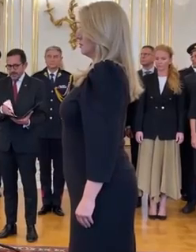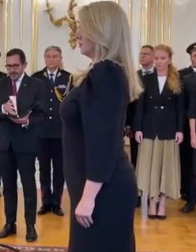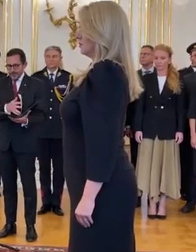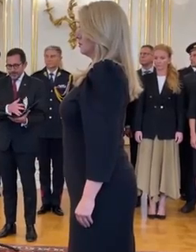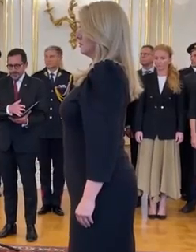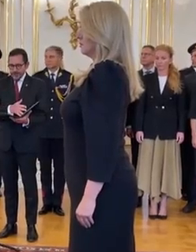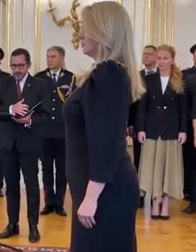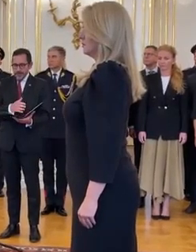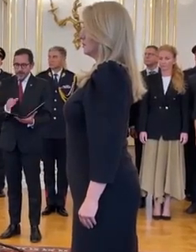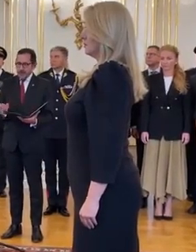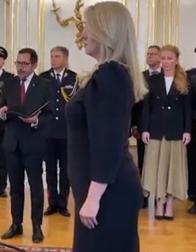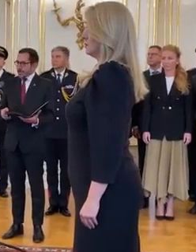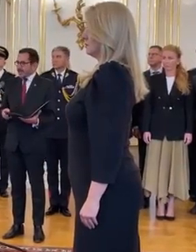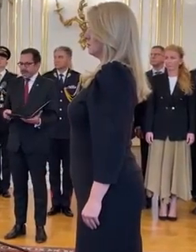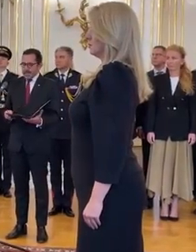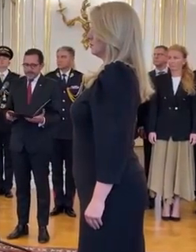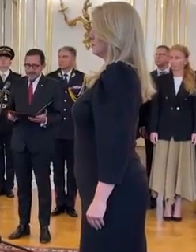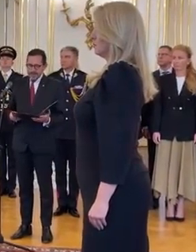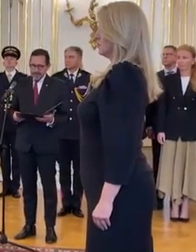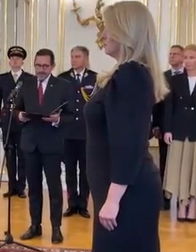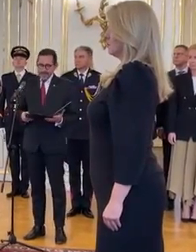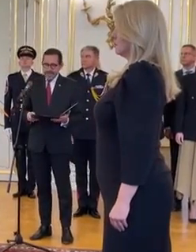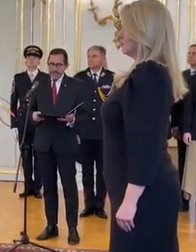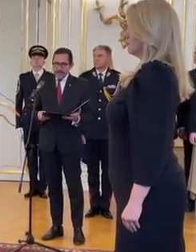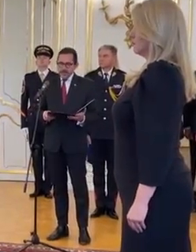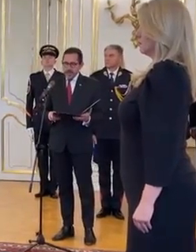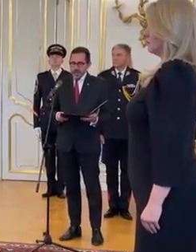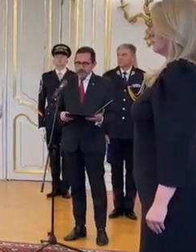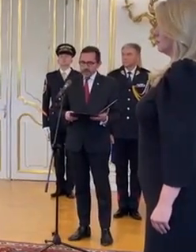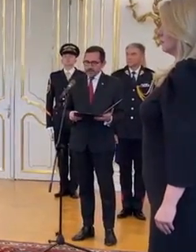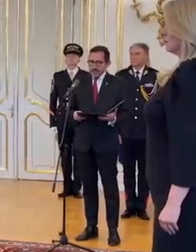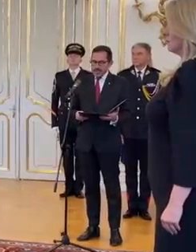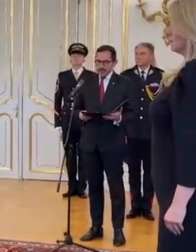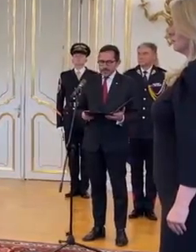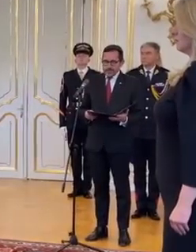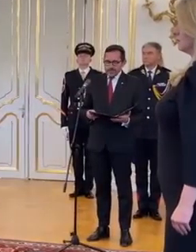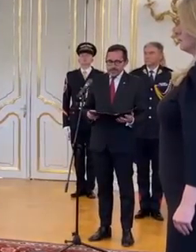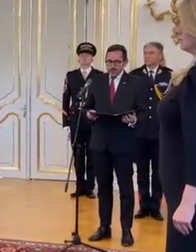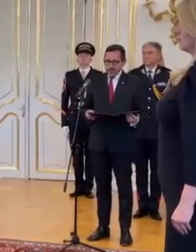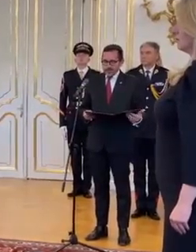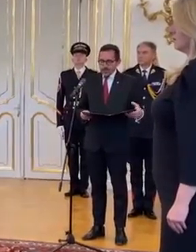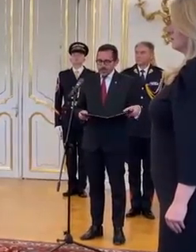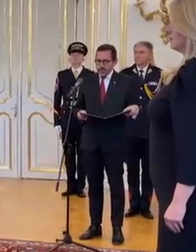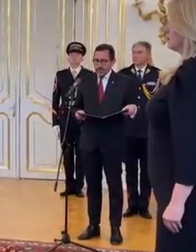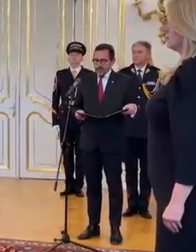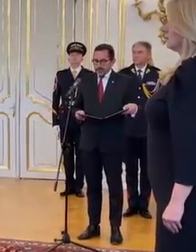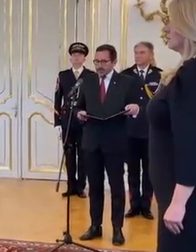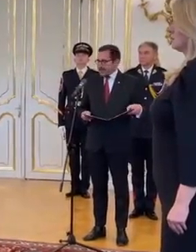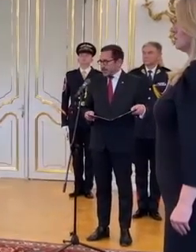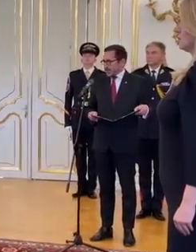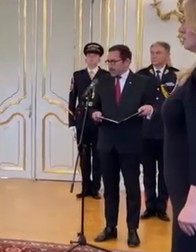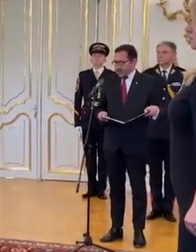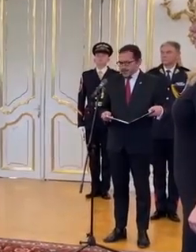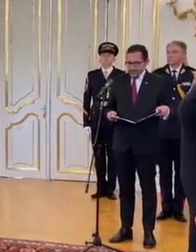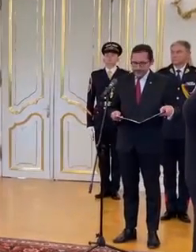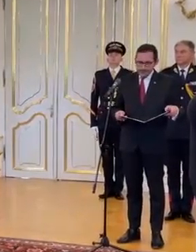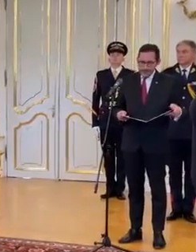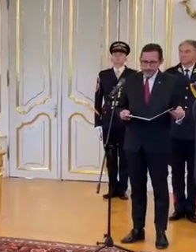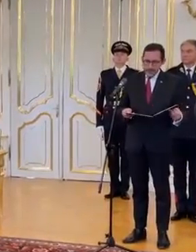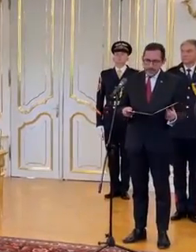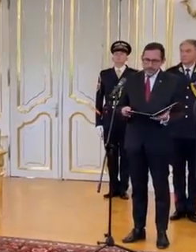Slovenskej republiky. Prosím pána Viliama Karasa, aby podľa článku 112 ústavy zložil sľub, ktorého text